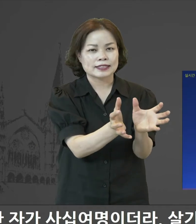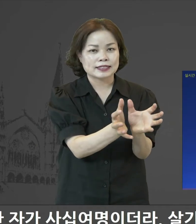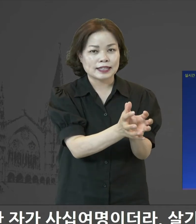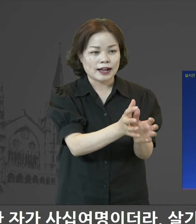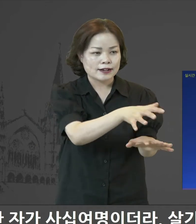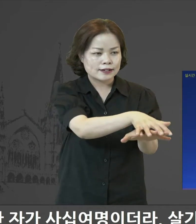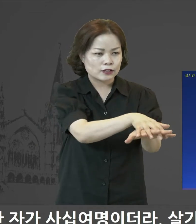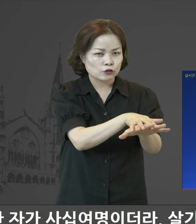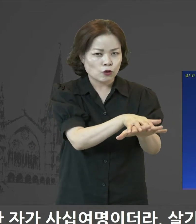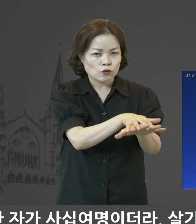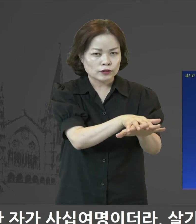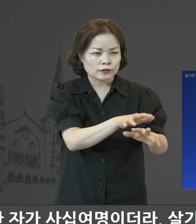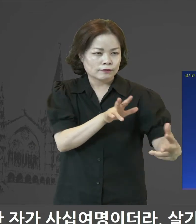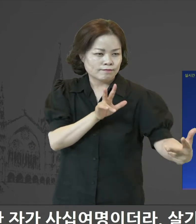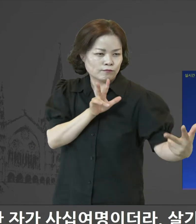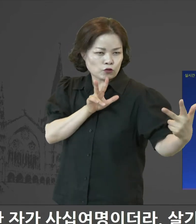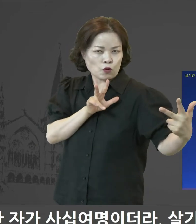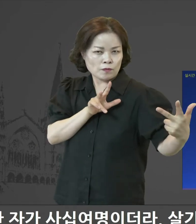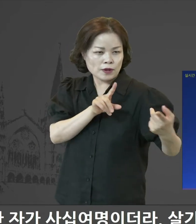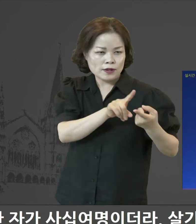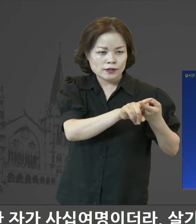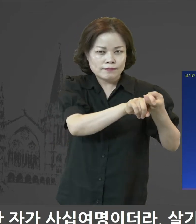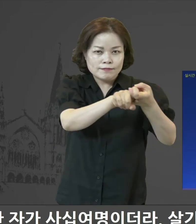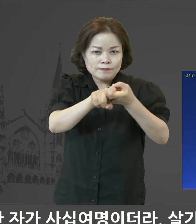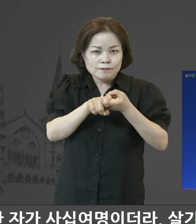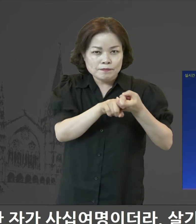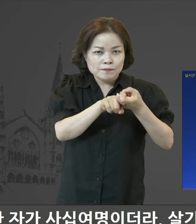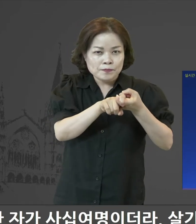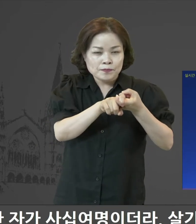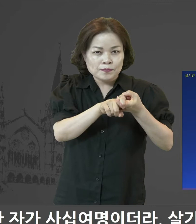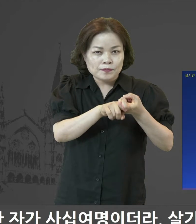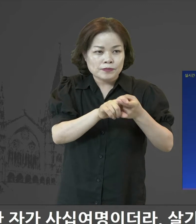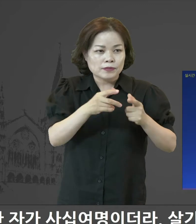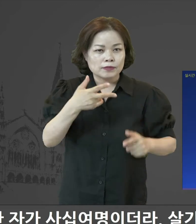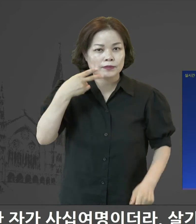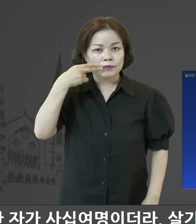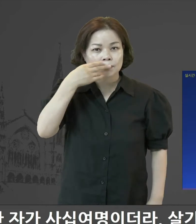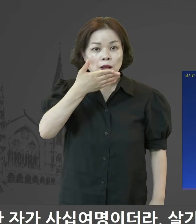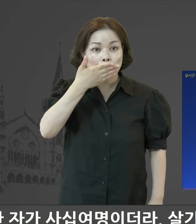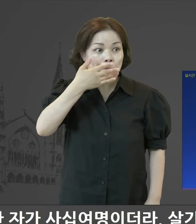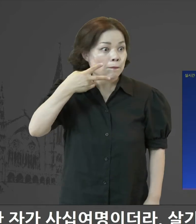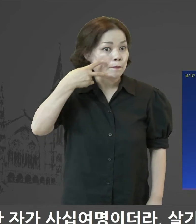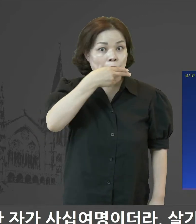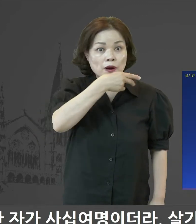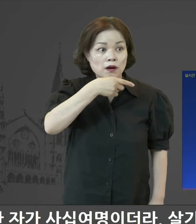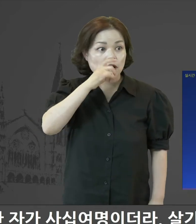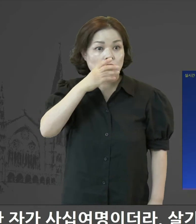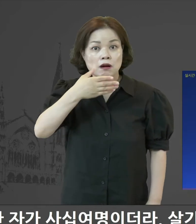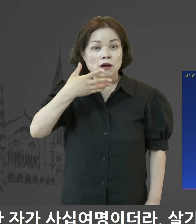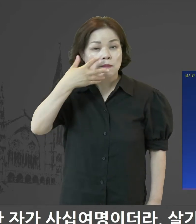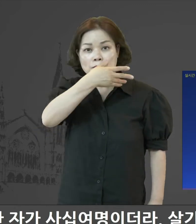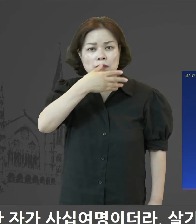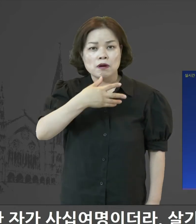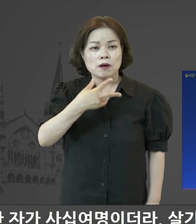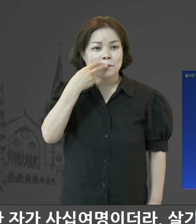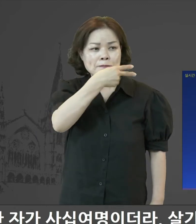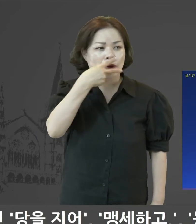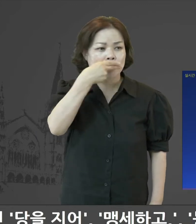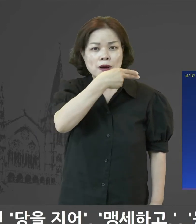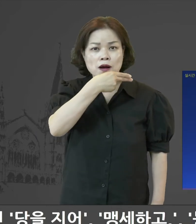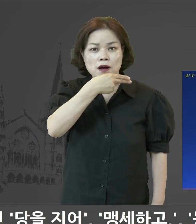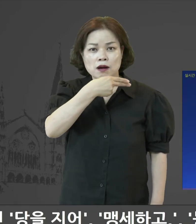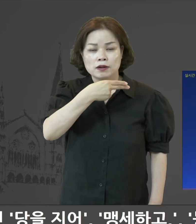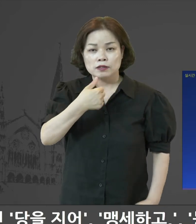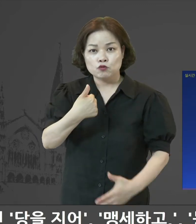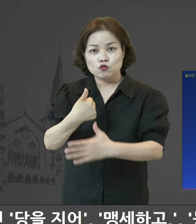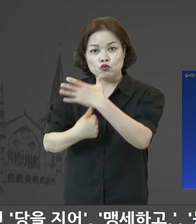맹세하고, 동맹하고, 금식을 선포한 겁니다. 물도 안 마시고 먹지도 않겠다. 금식 죽일